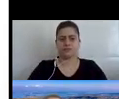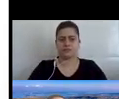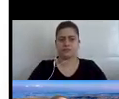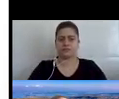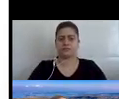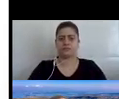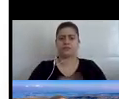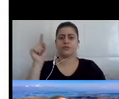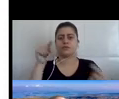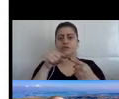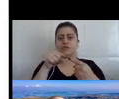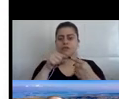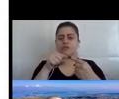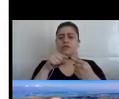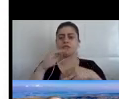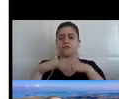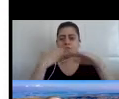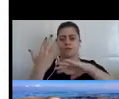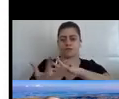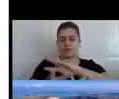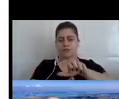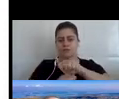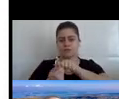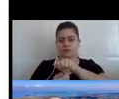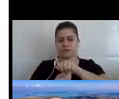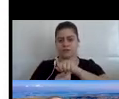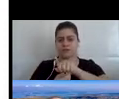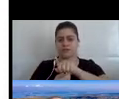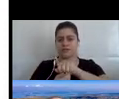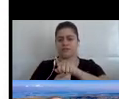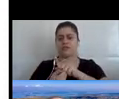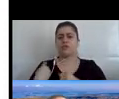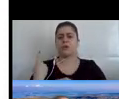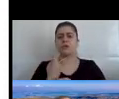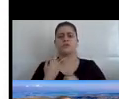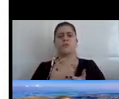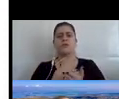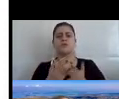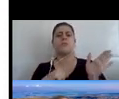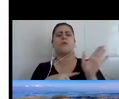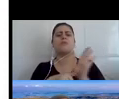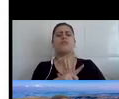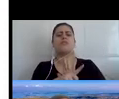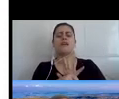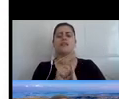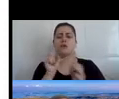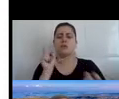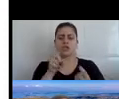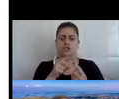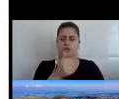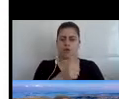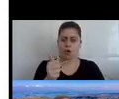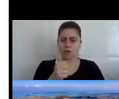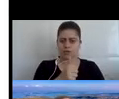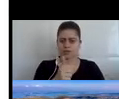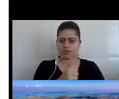de Desenvolvimento Sustentável, né, a gente começou a questionar como que isso se dá com o Objetivo 11, né, que é as